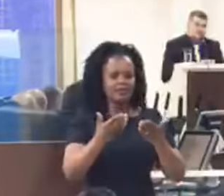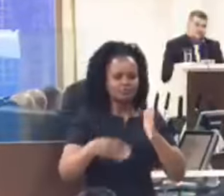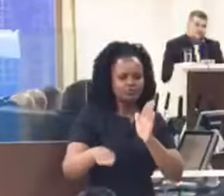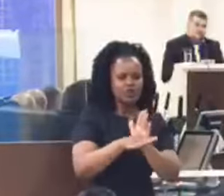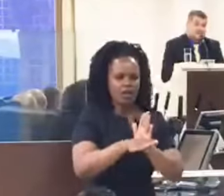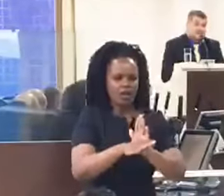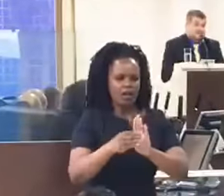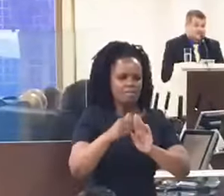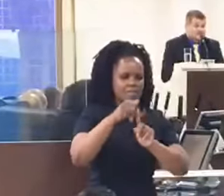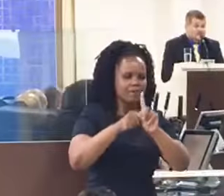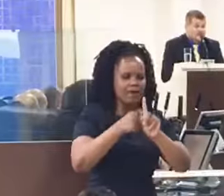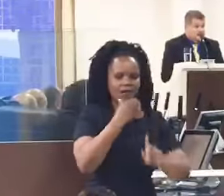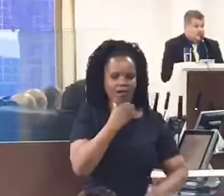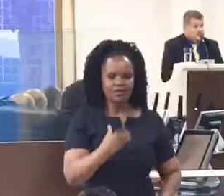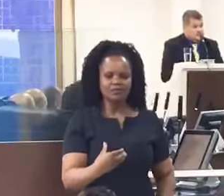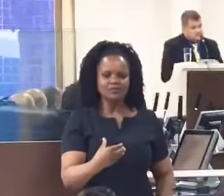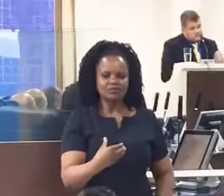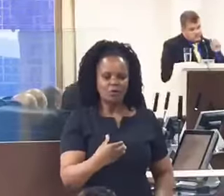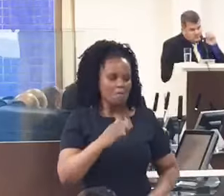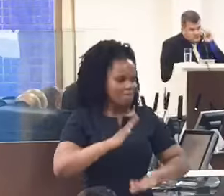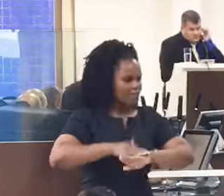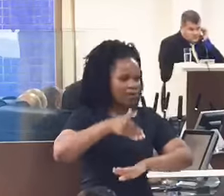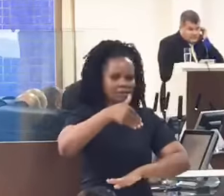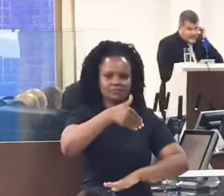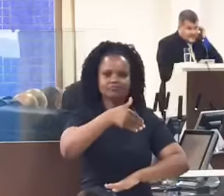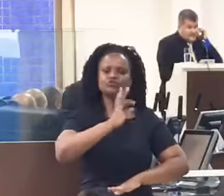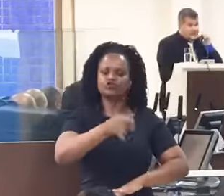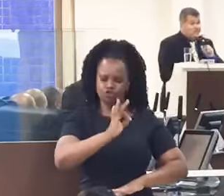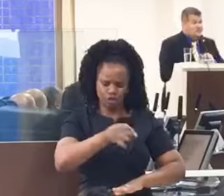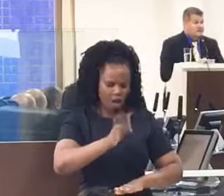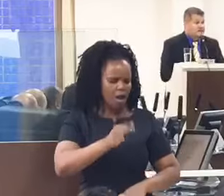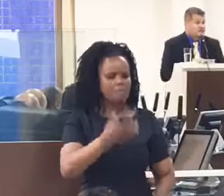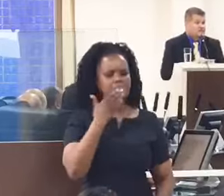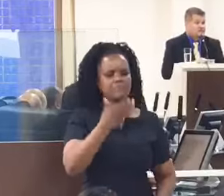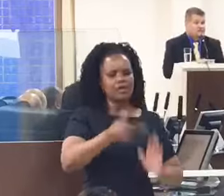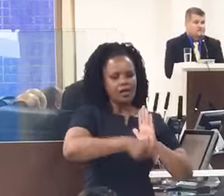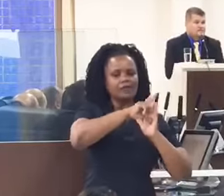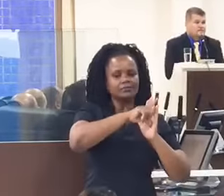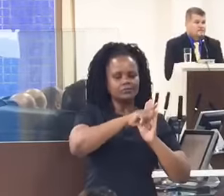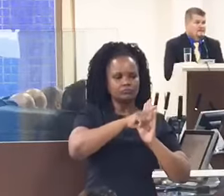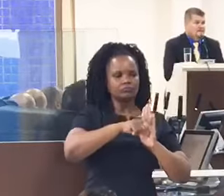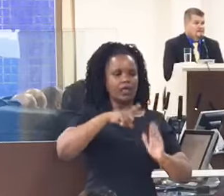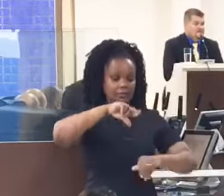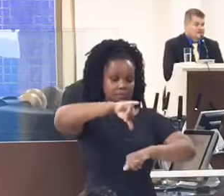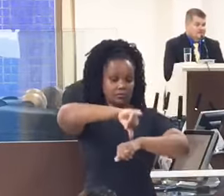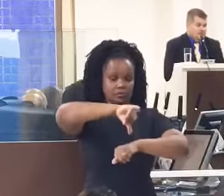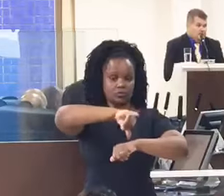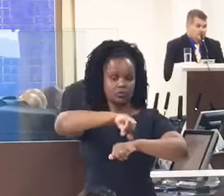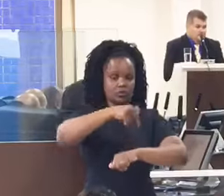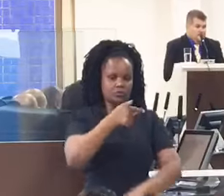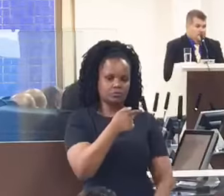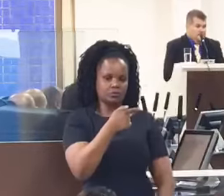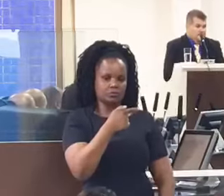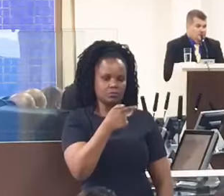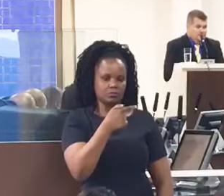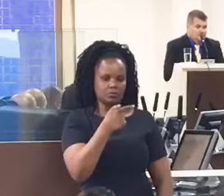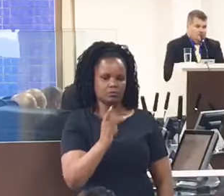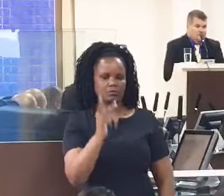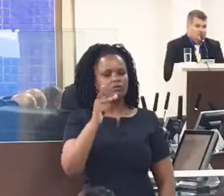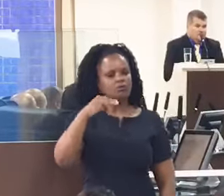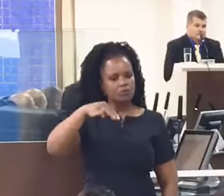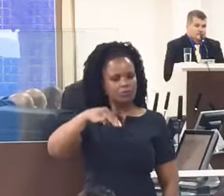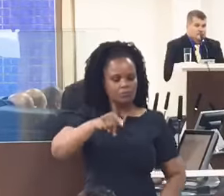de asfalto, que já estão licitados. Na área central, que são 7 quilômetros. Finalizando agora no mês de